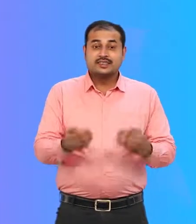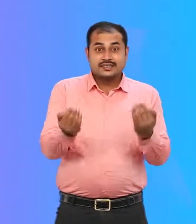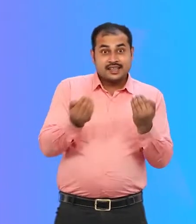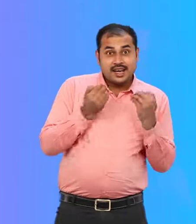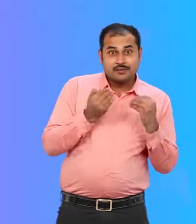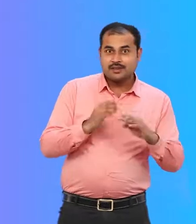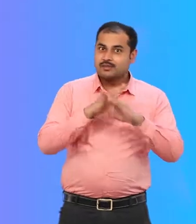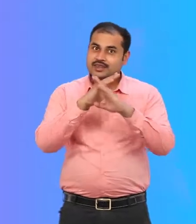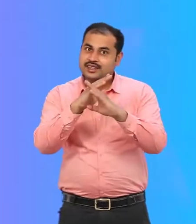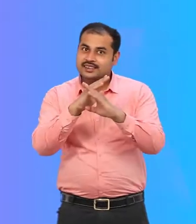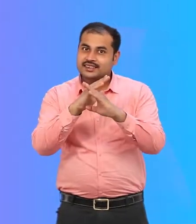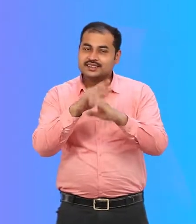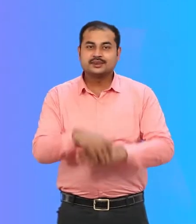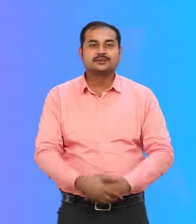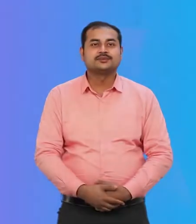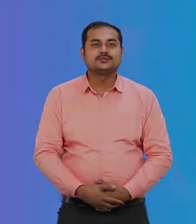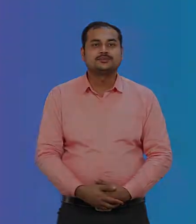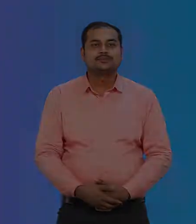सुरक्षा भी प्रदान करती है